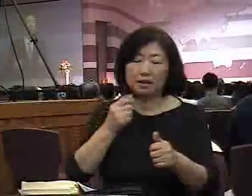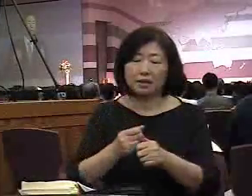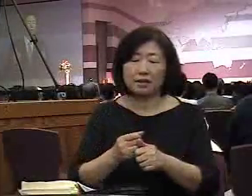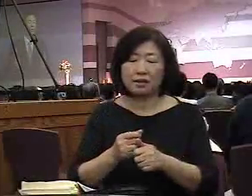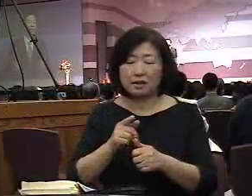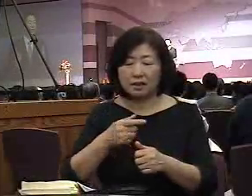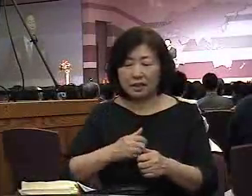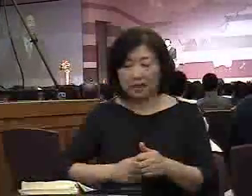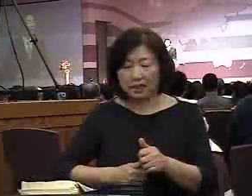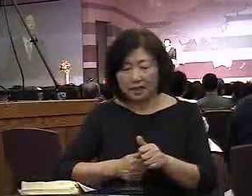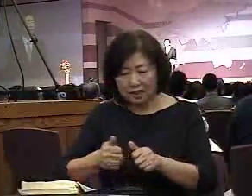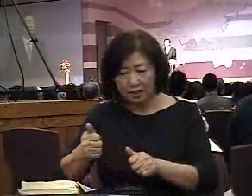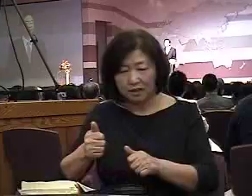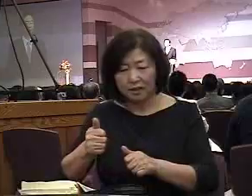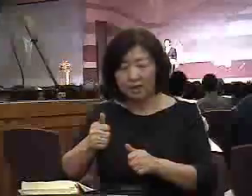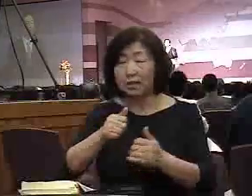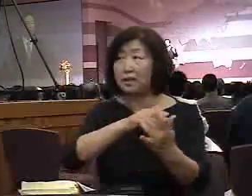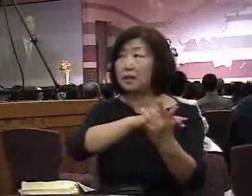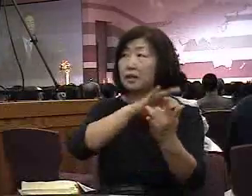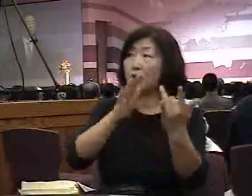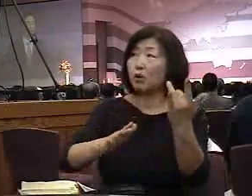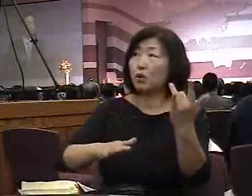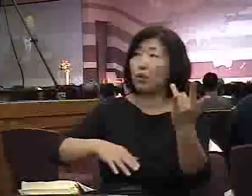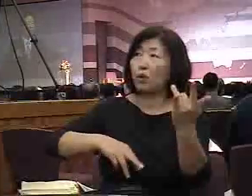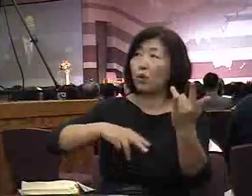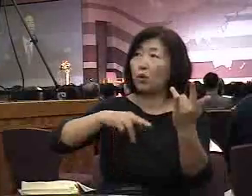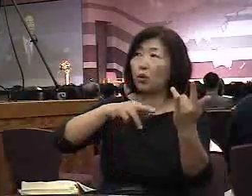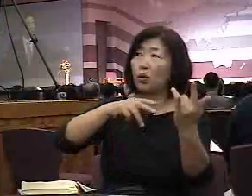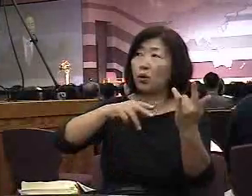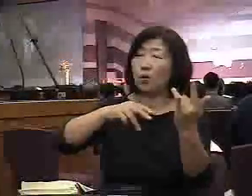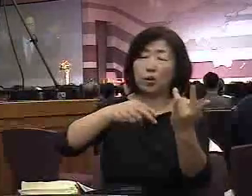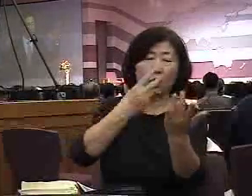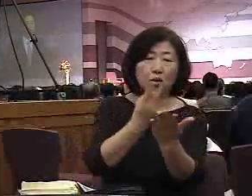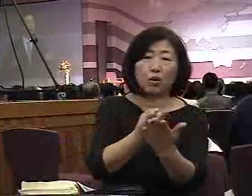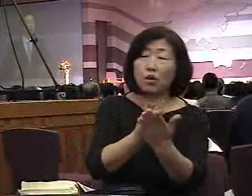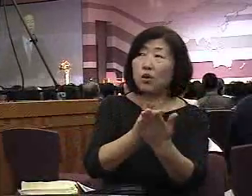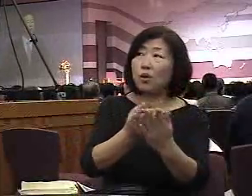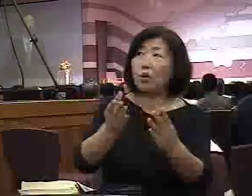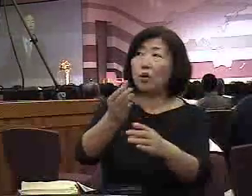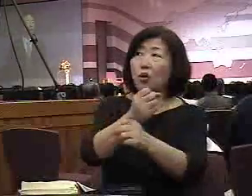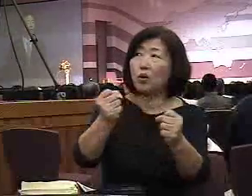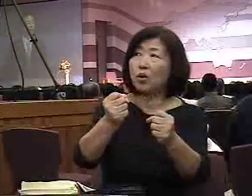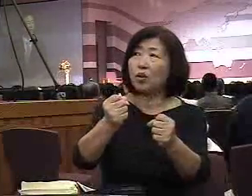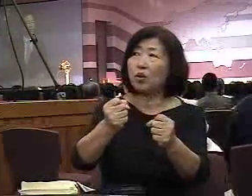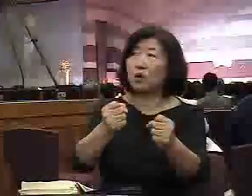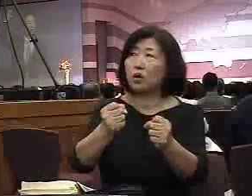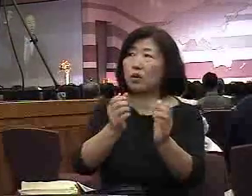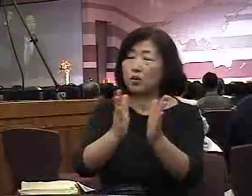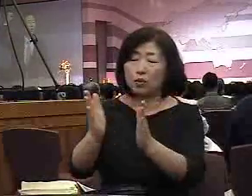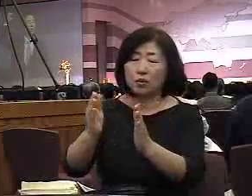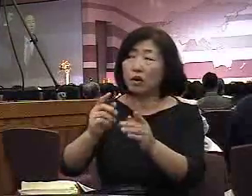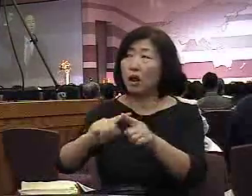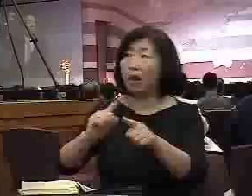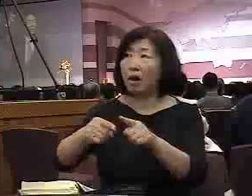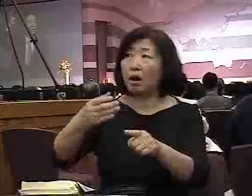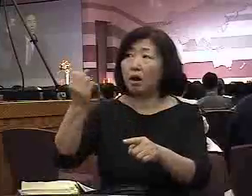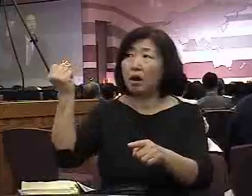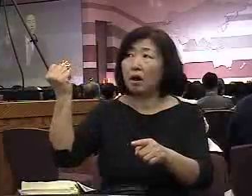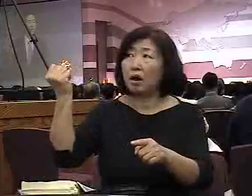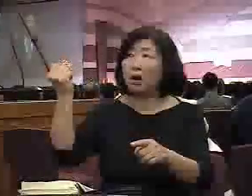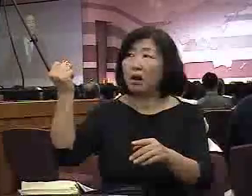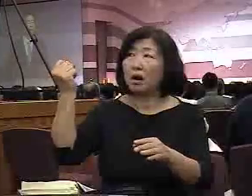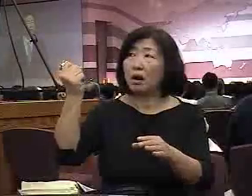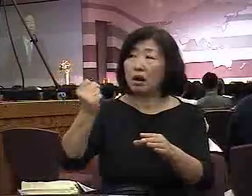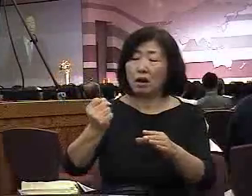그것을 이기고 산으로 올라갑니다. 그리고 땅 눕혀놓고 묶은 다음에 딱 번제를 준비해놓고 칼을 들어서 그냥